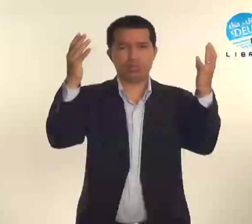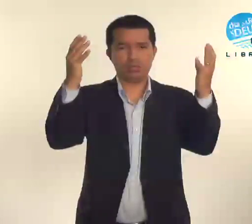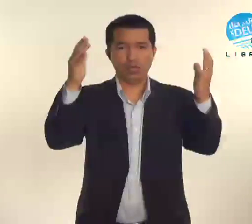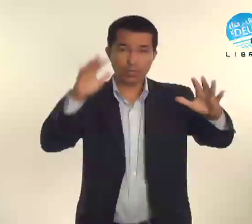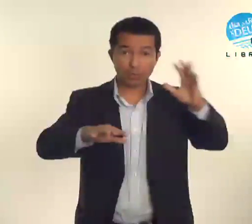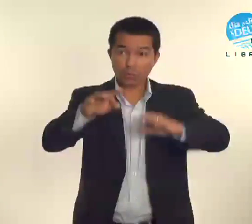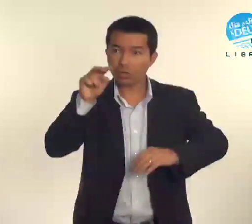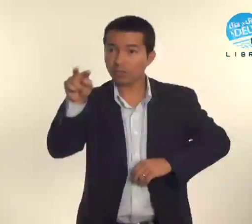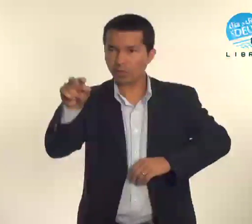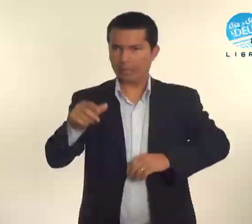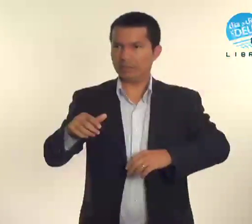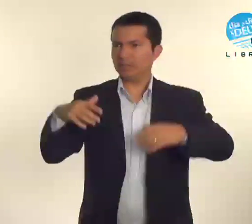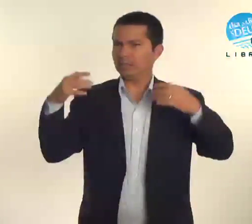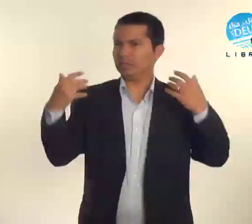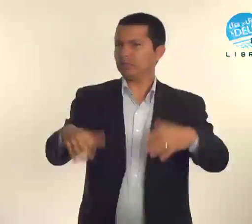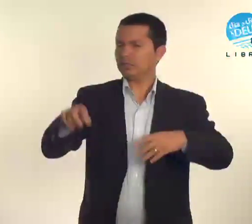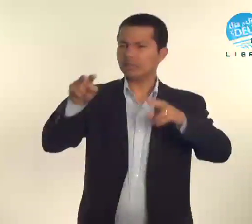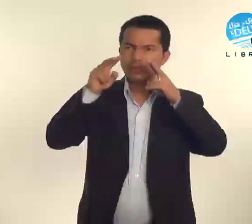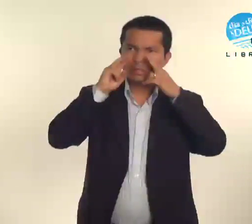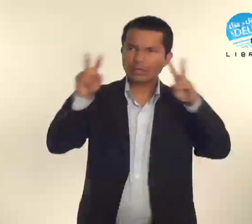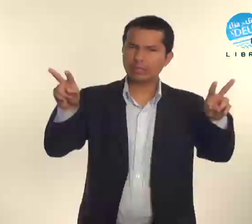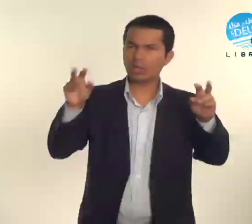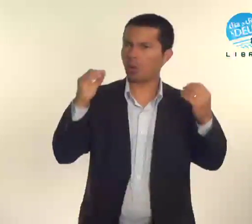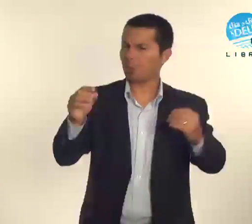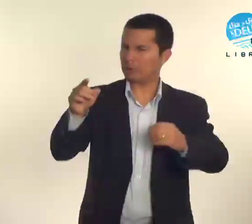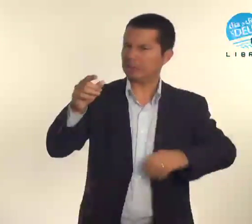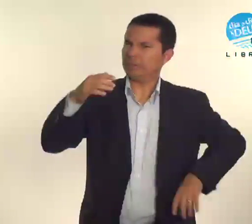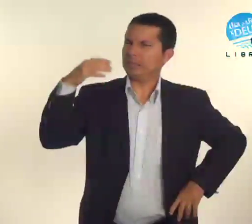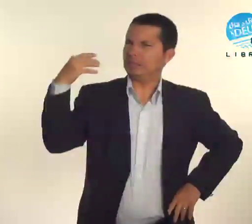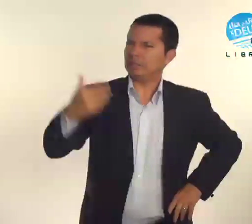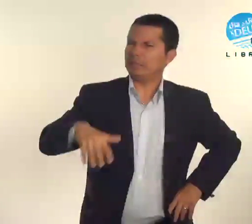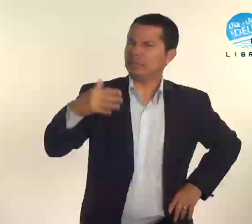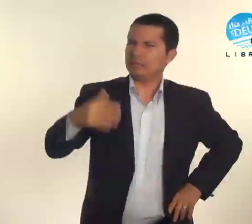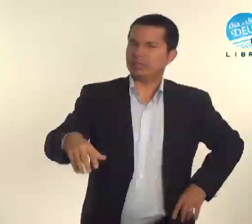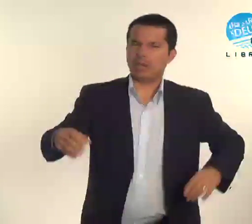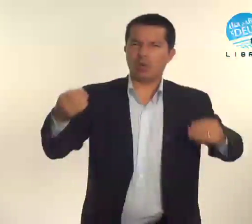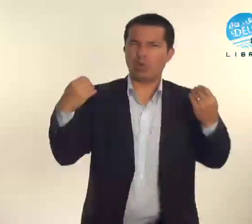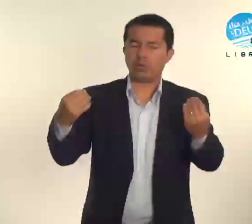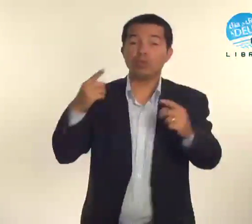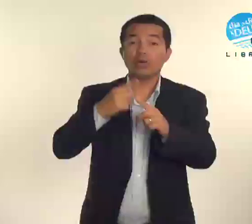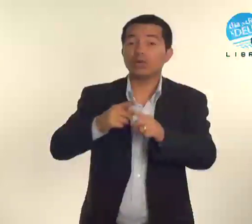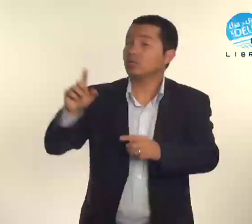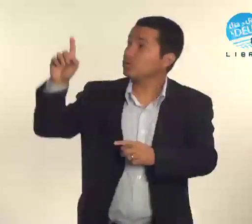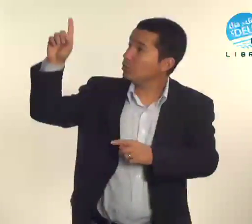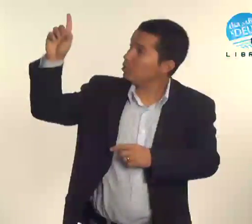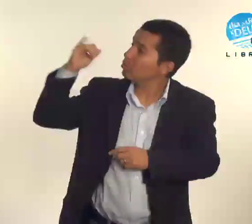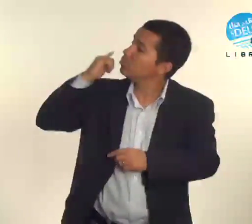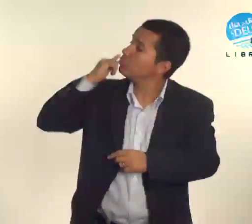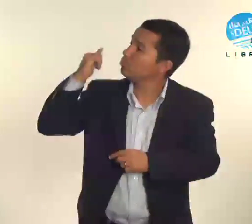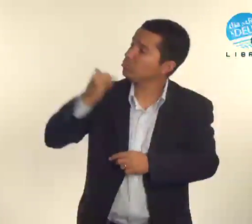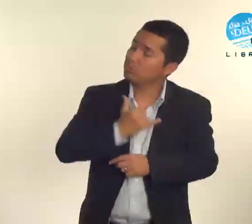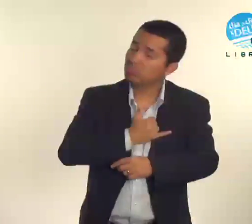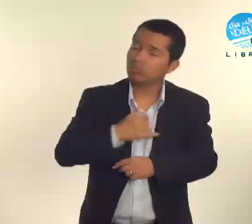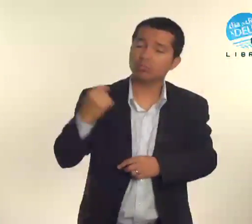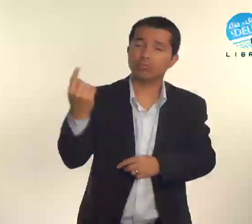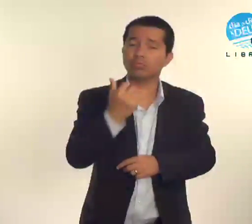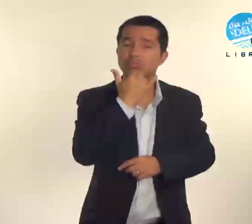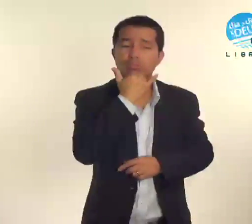não é assim, diz assim, como é que é possível? Por quê? Porque Deus perdoa os nossos pecados segundo a